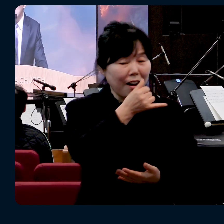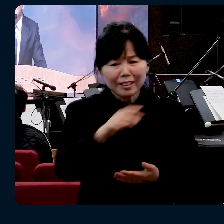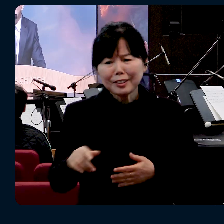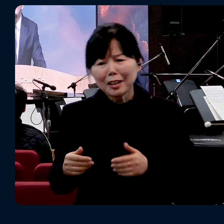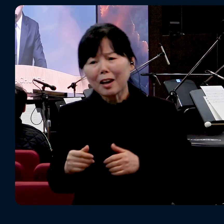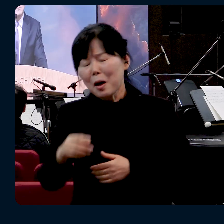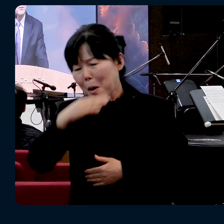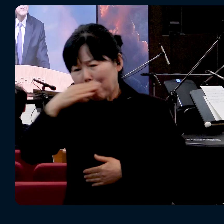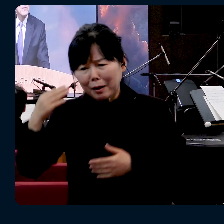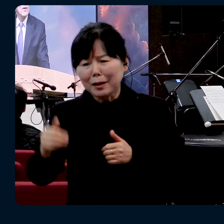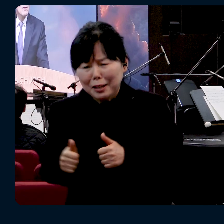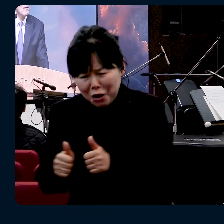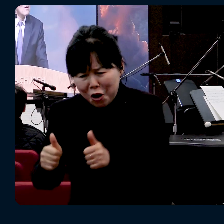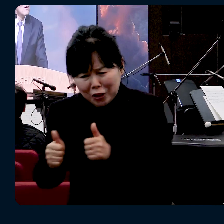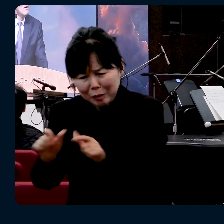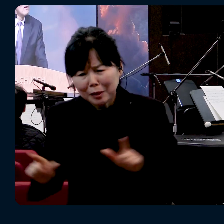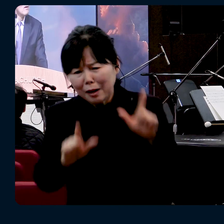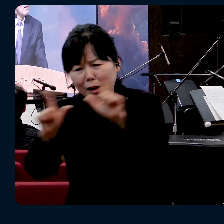이 인생은 놀지도 못했어.